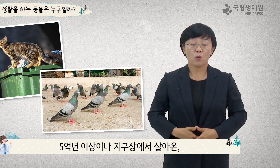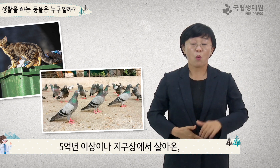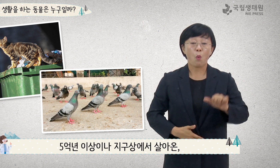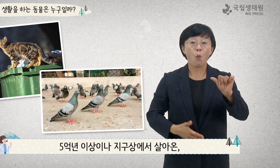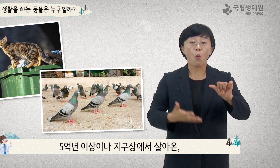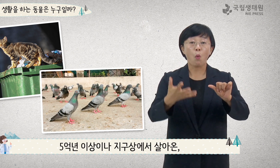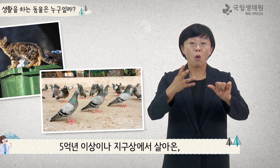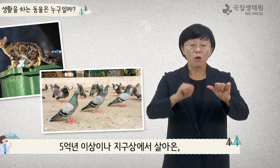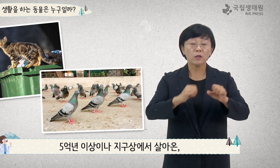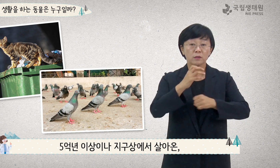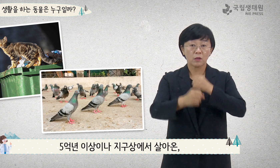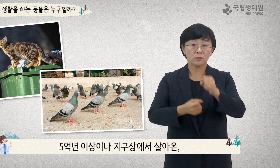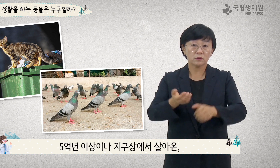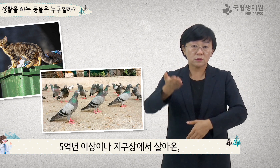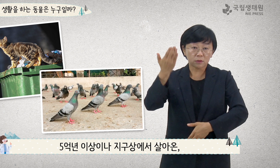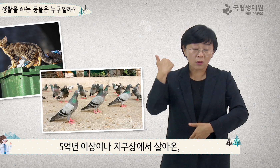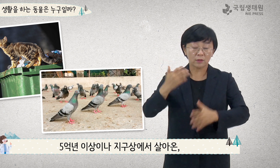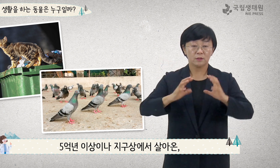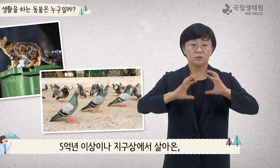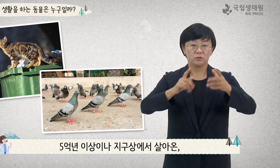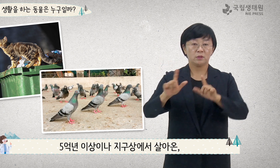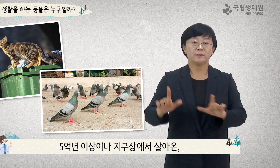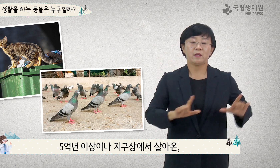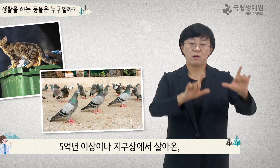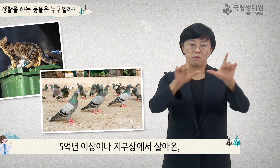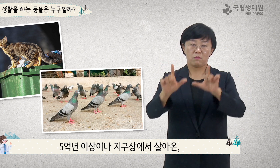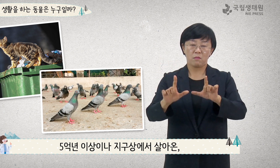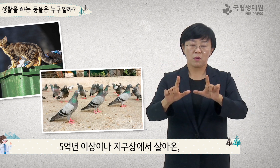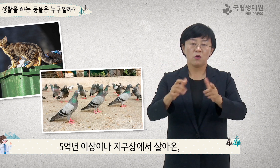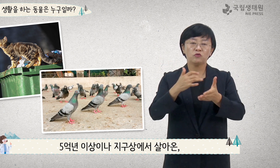5억 년 이상이나 지구상에서 살아온